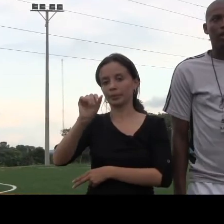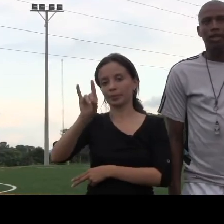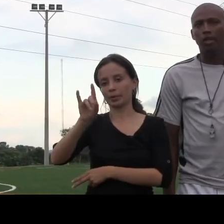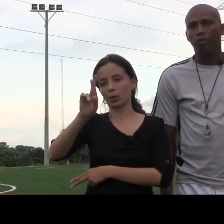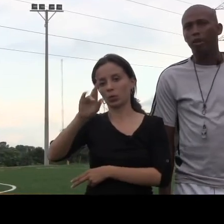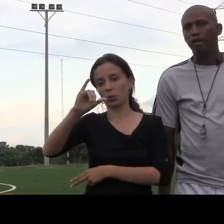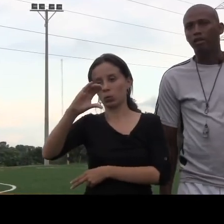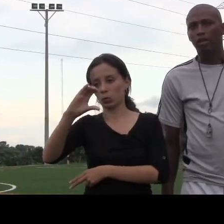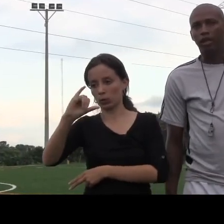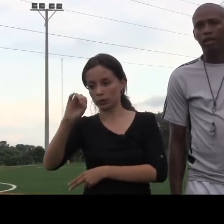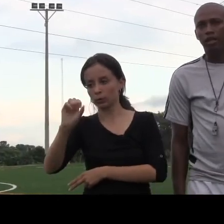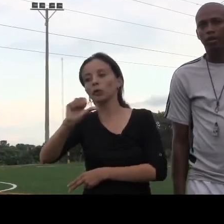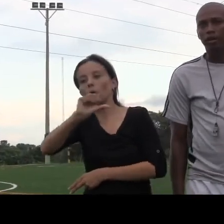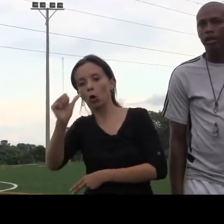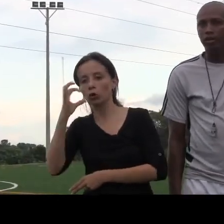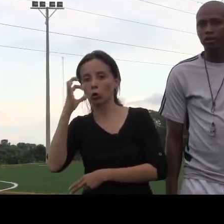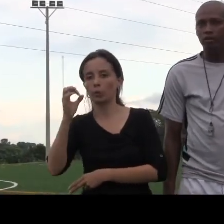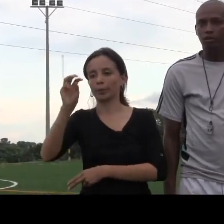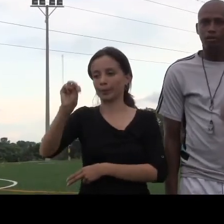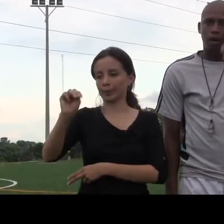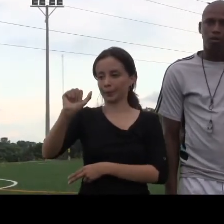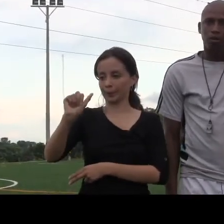y don Marcos, que hoy formamos